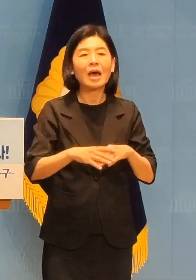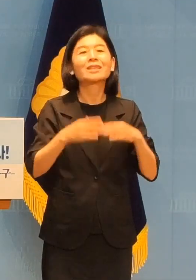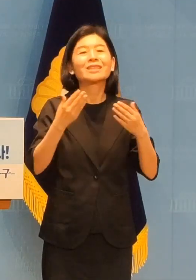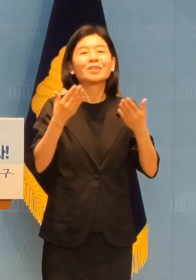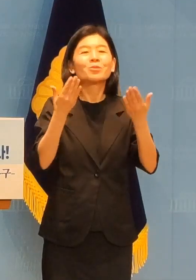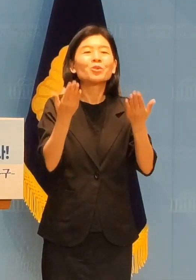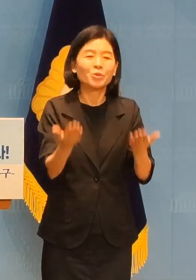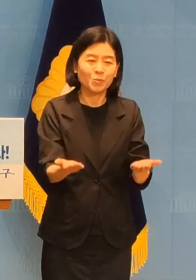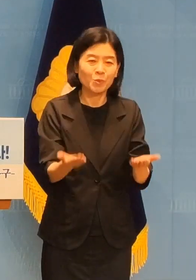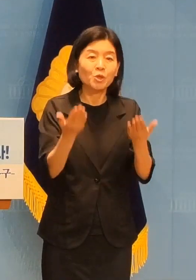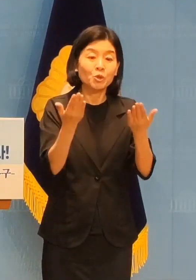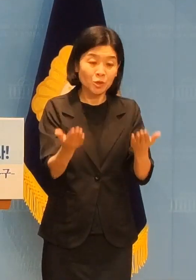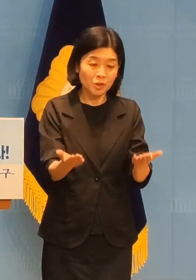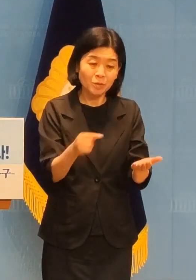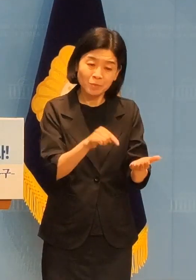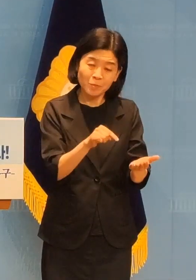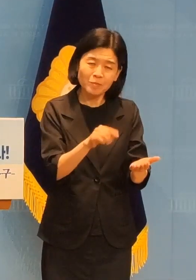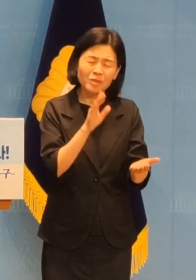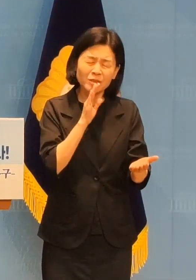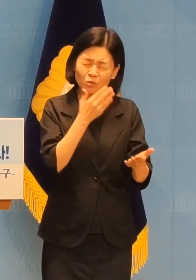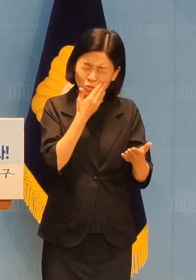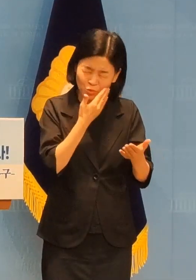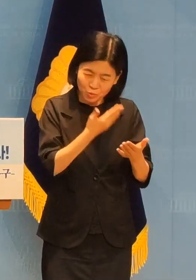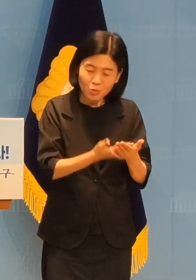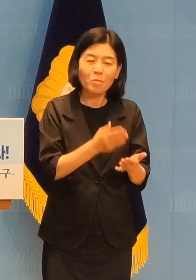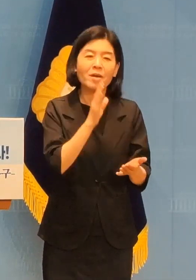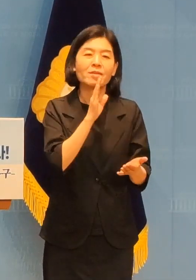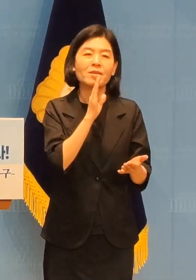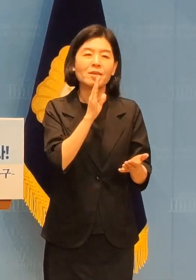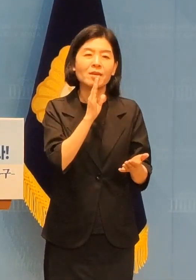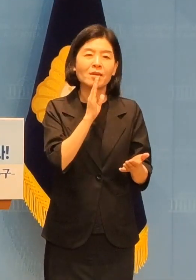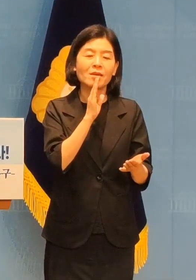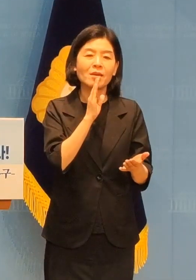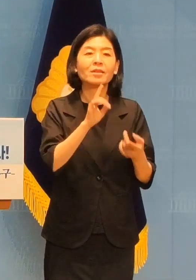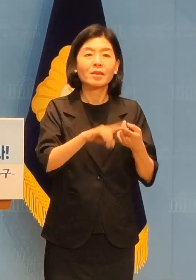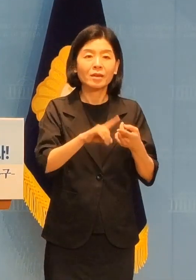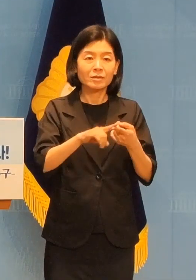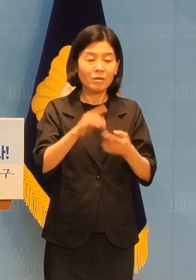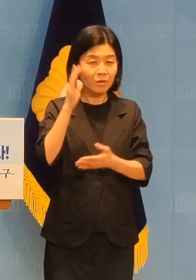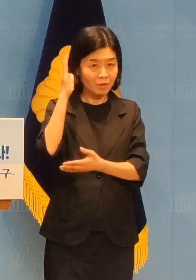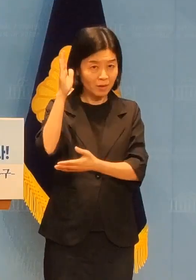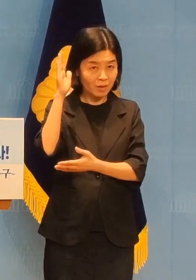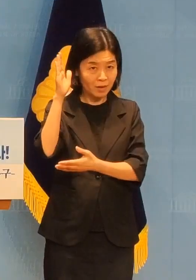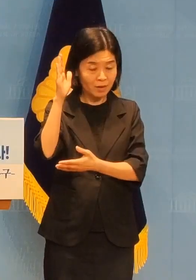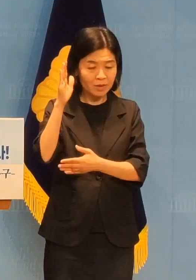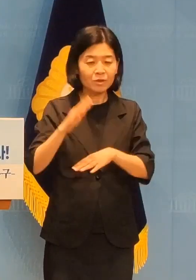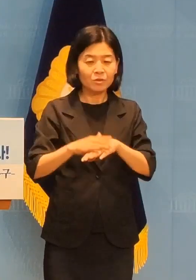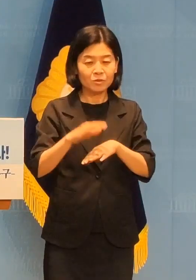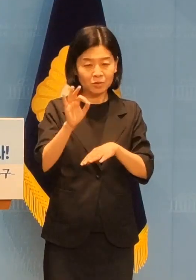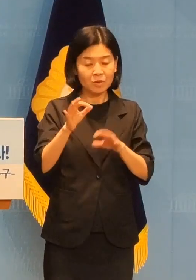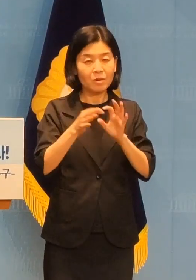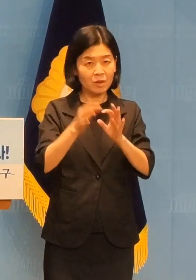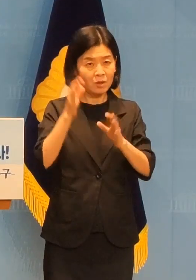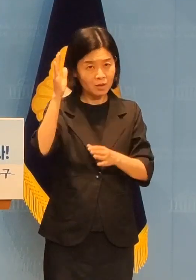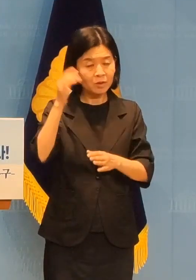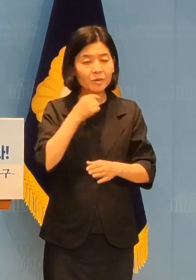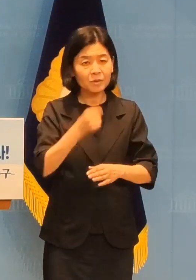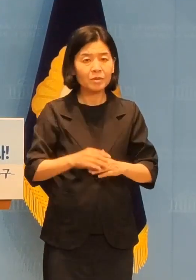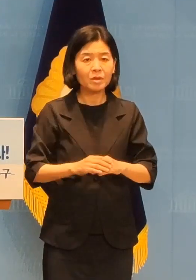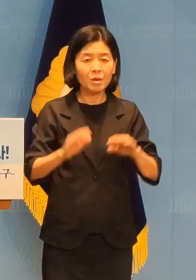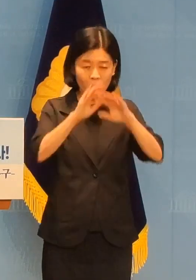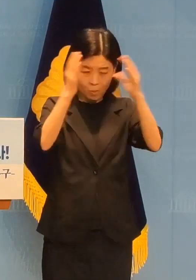할 수밖에 없어서 오늘 기후재난 수당과 관련한 부분에 대해서 말씀을 좀 드릴까 합니다. 모두를